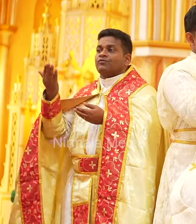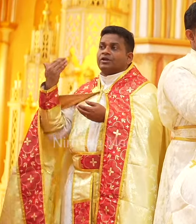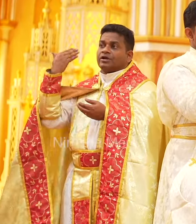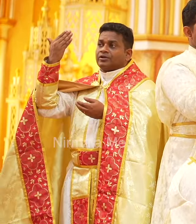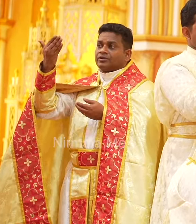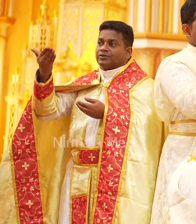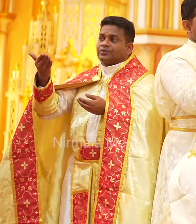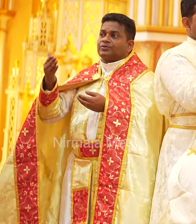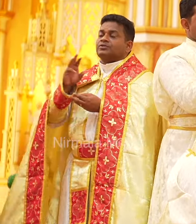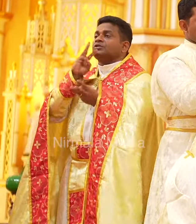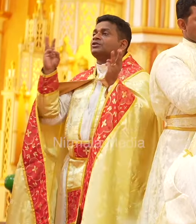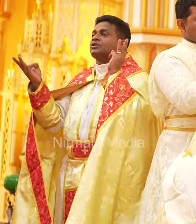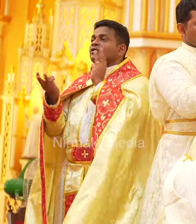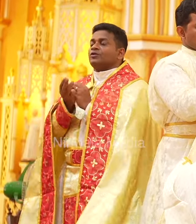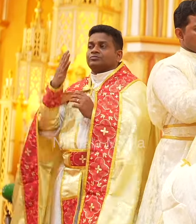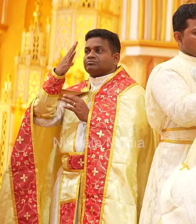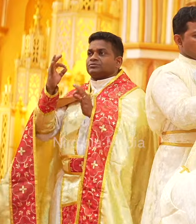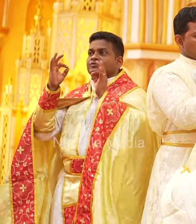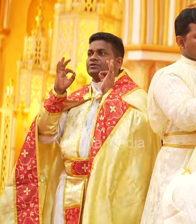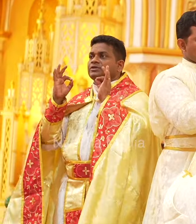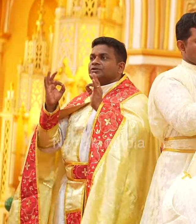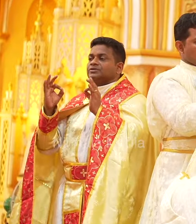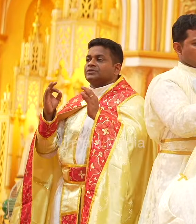വരാനിരിക്കുന്ന ലോകത്തിൽ പ്രസന്നവദനനായിരിക്കുന്നതിനും